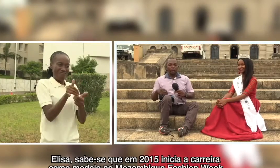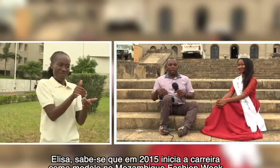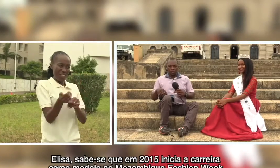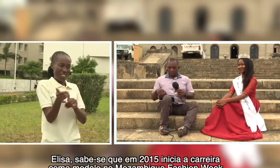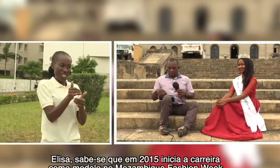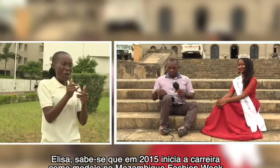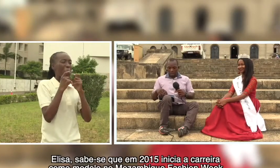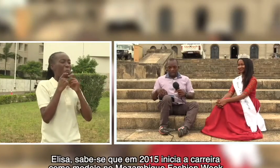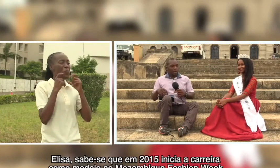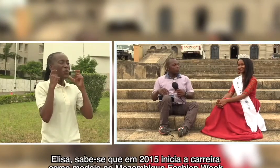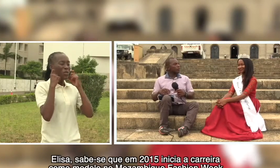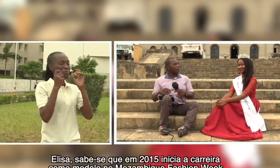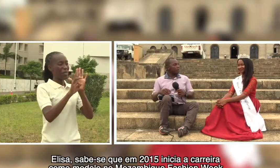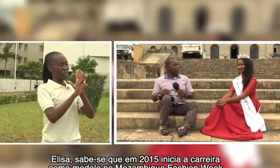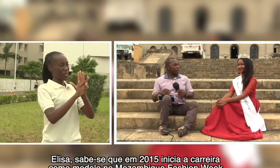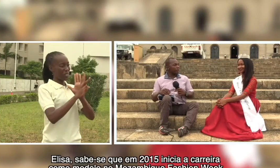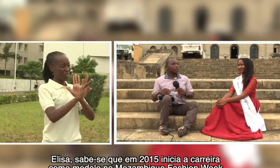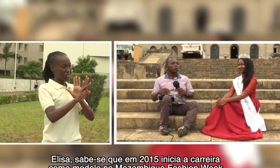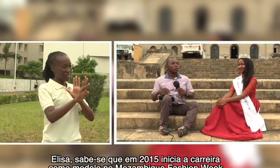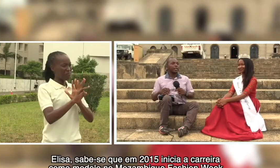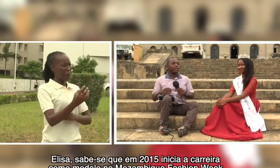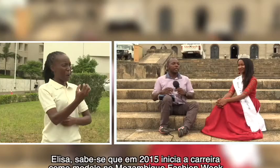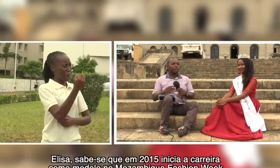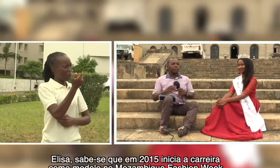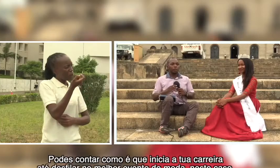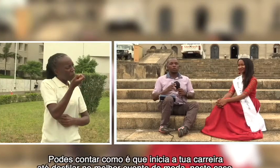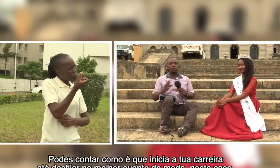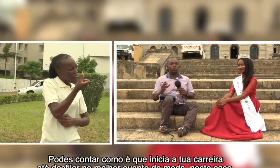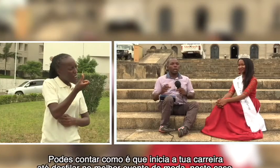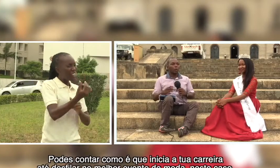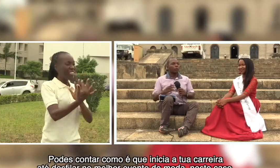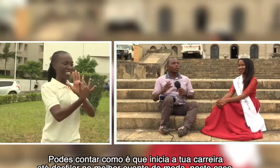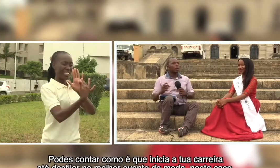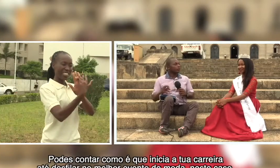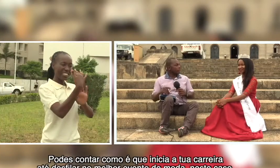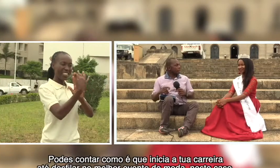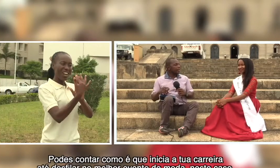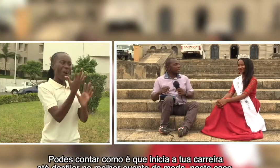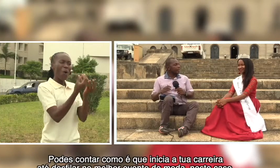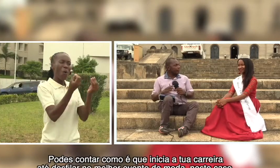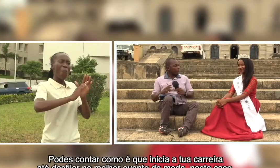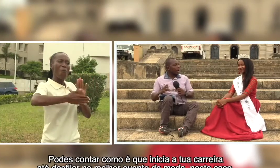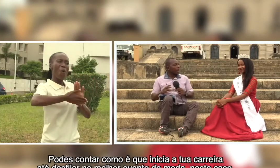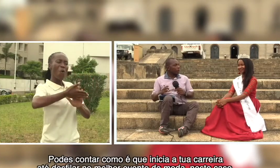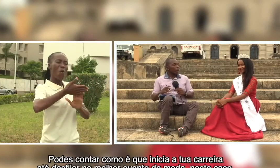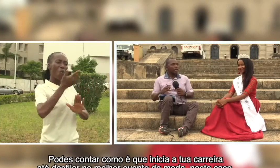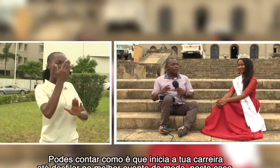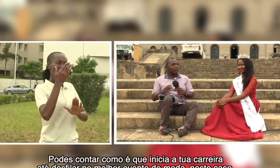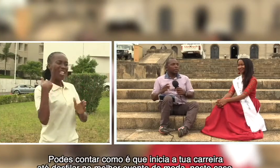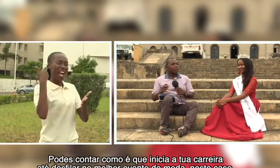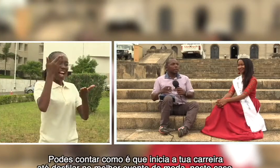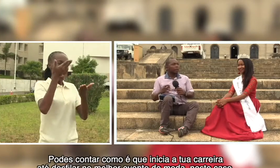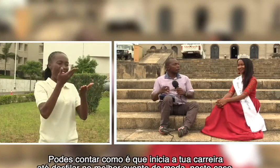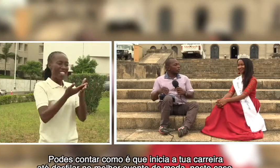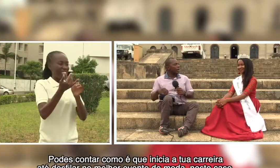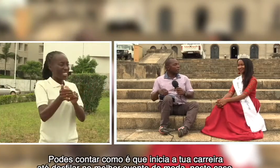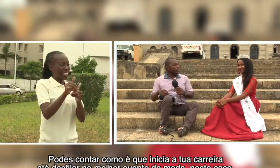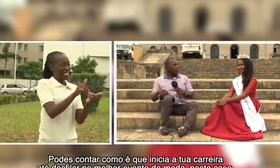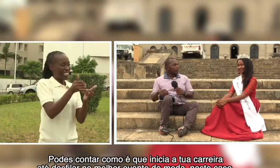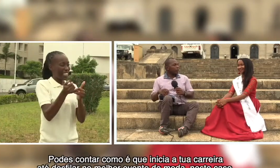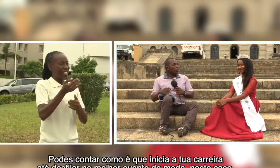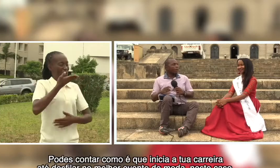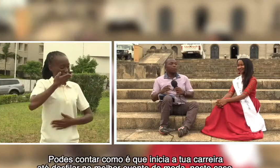como modelo no Moçambique Fashion Week? Pode-nos contar como é que inicia a sua carreira até o